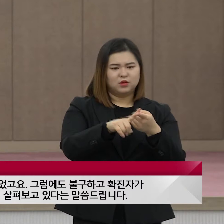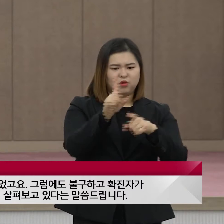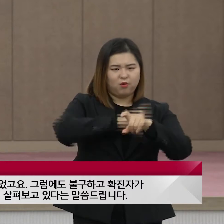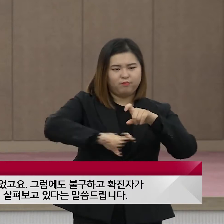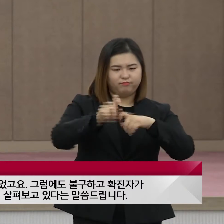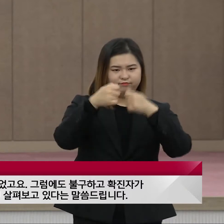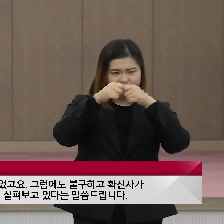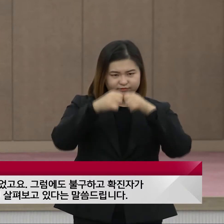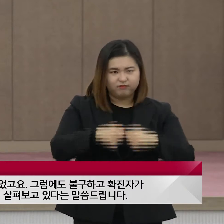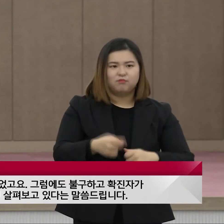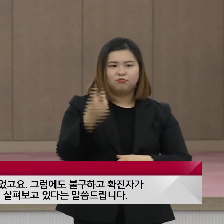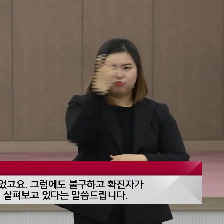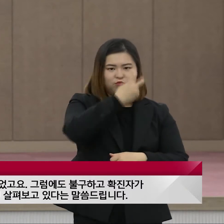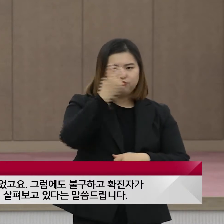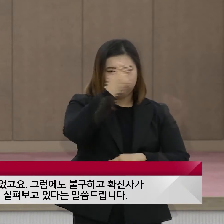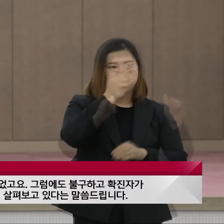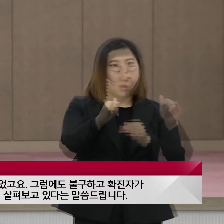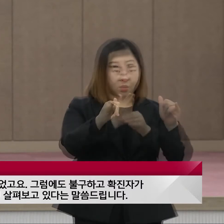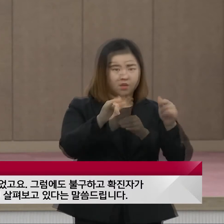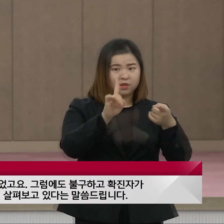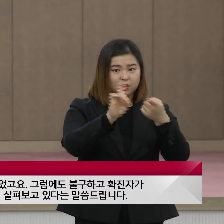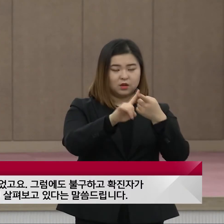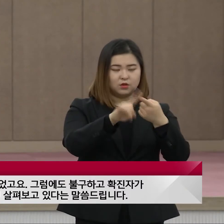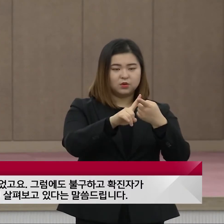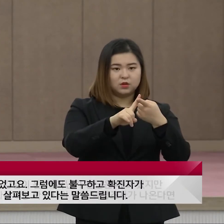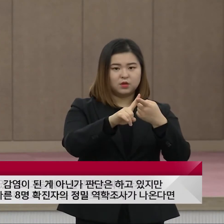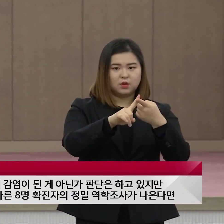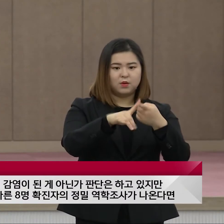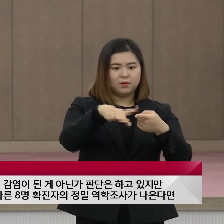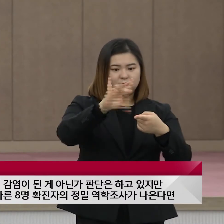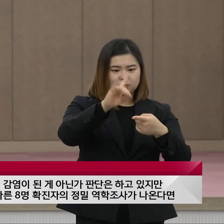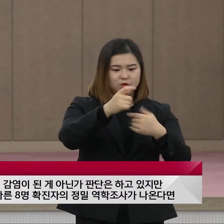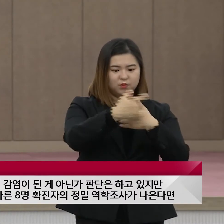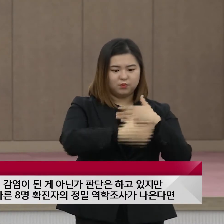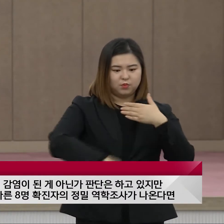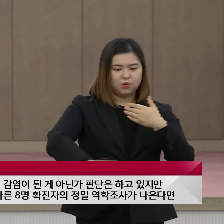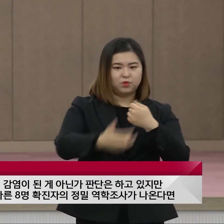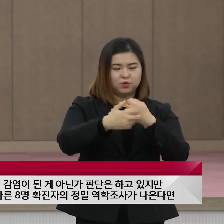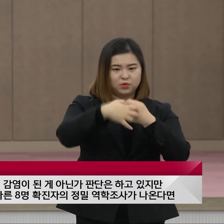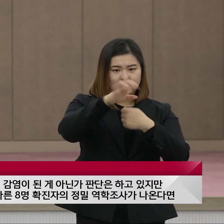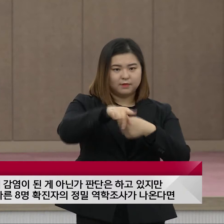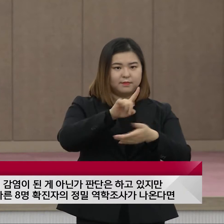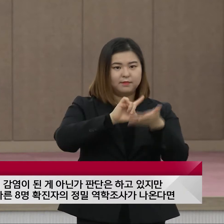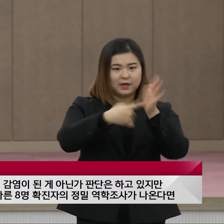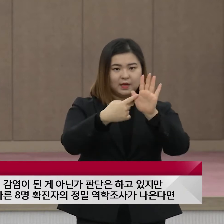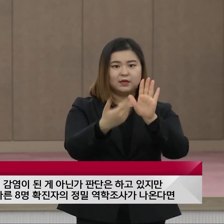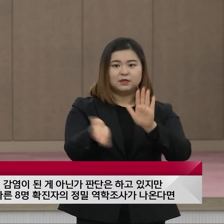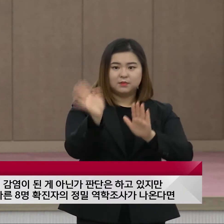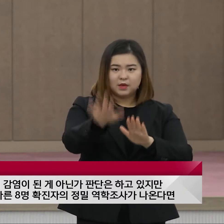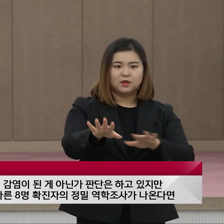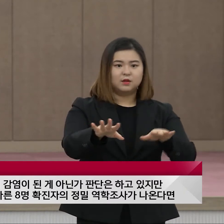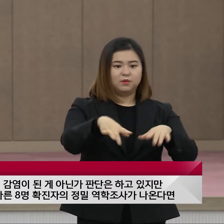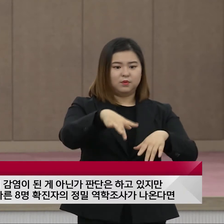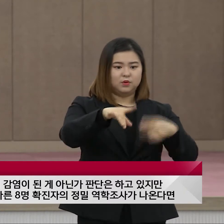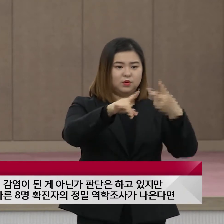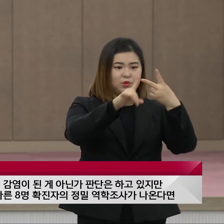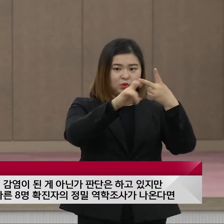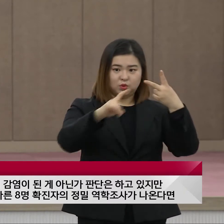다시 한번 살펴보고 있다는 말씀 드립니다. 일단은 동대문구